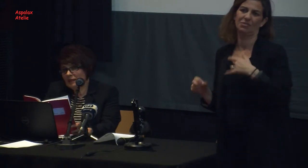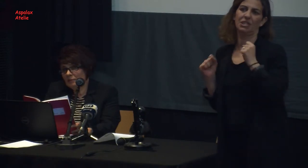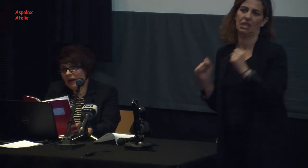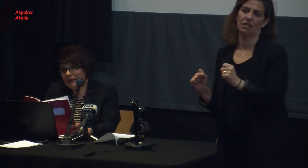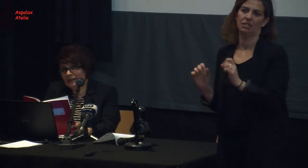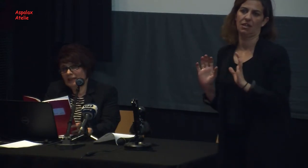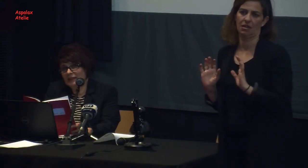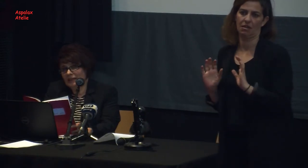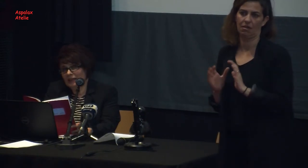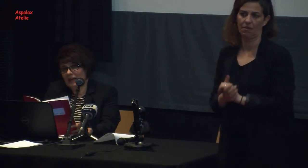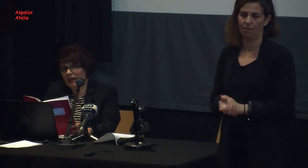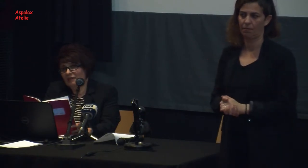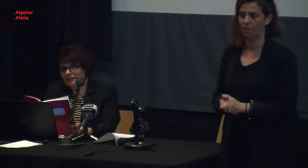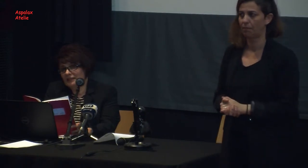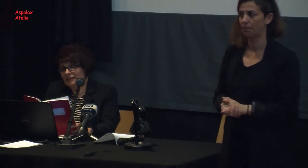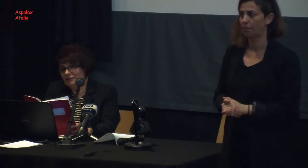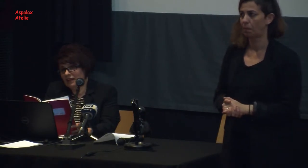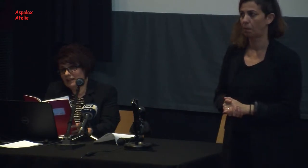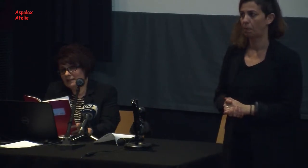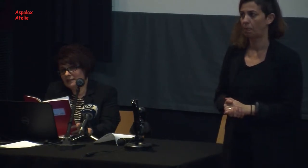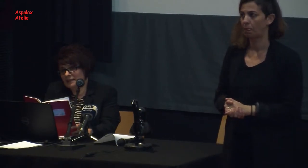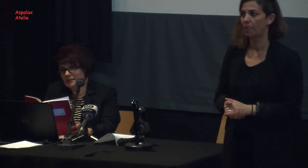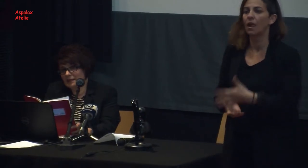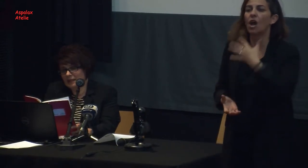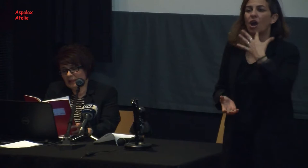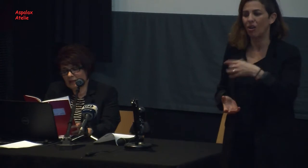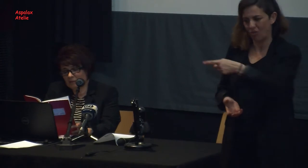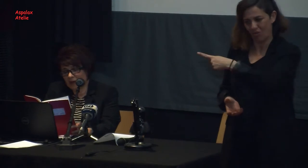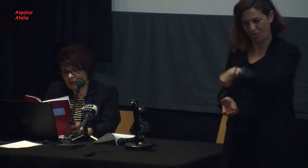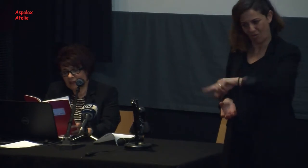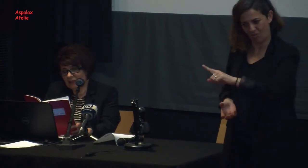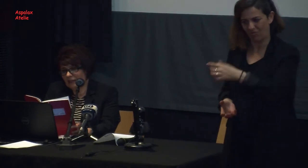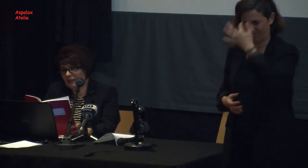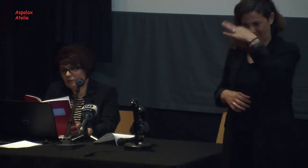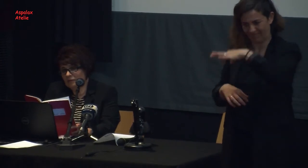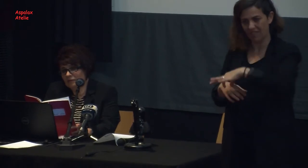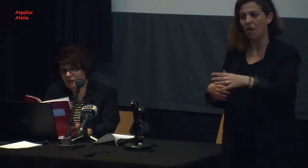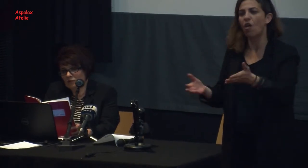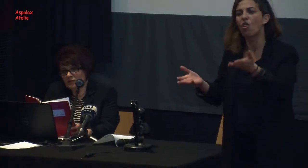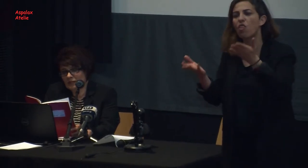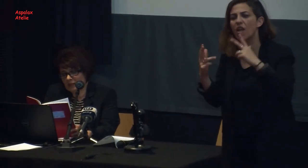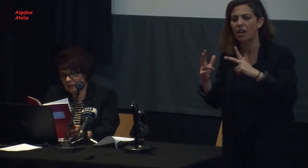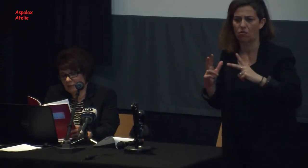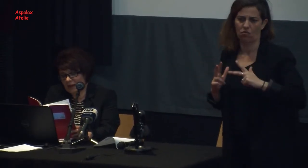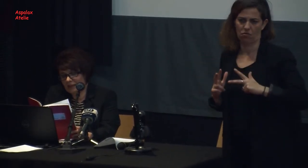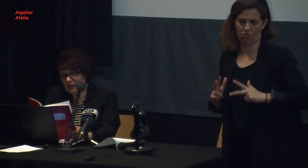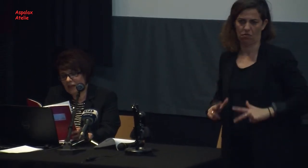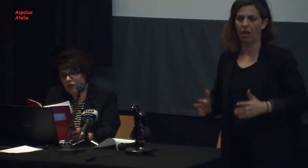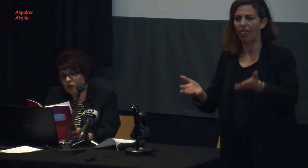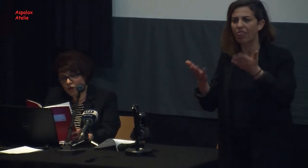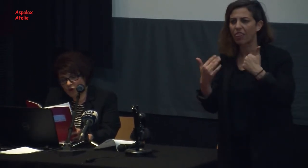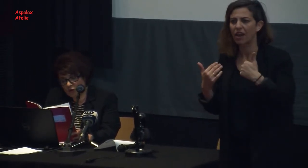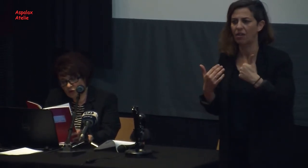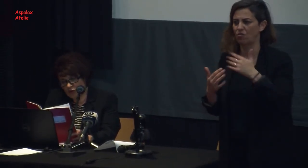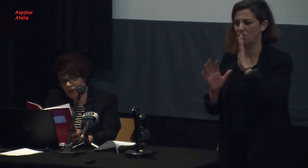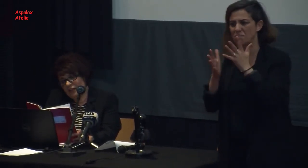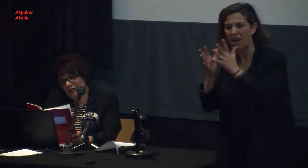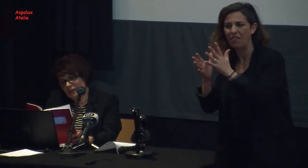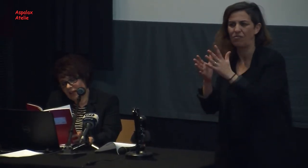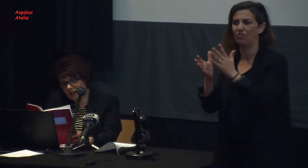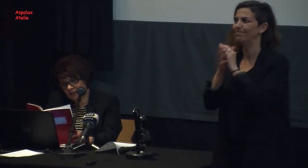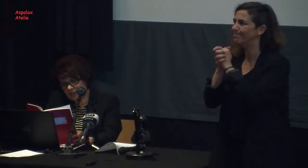Επειδή δεν υπάρχει αυτή η ευχαρίστηση, δεν υπάρχει η επιβεβαίωση, δεν υπάρχει